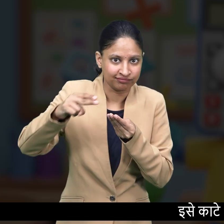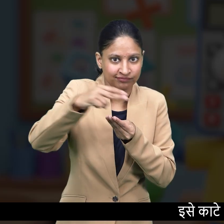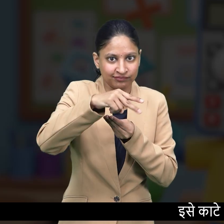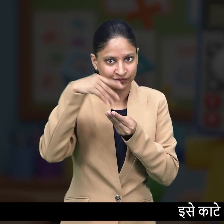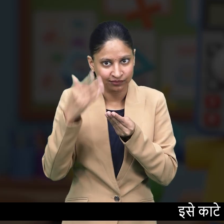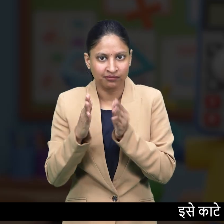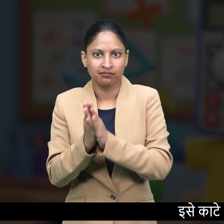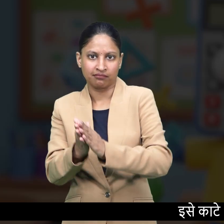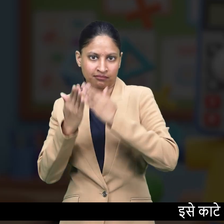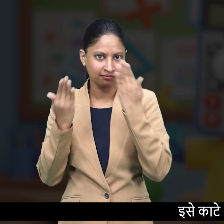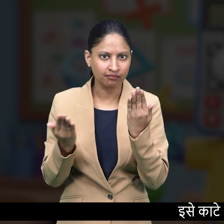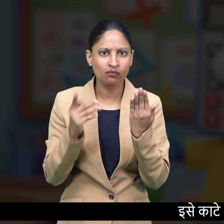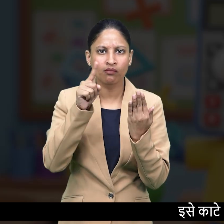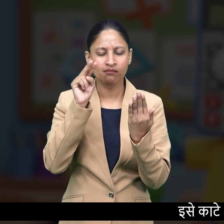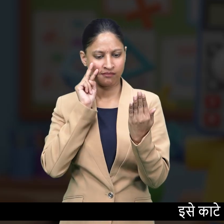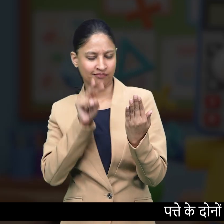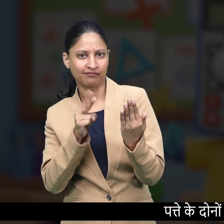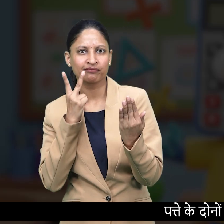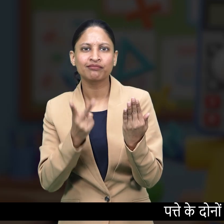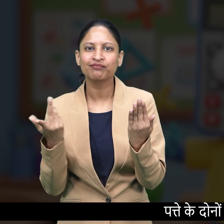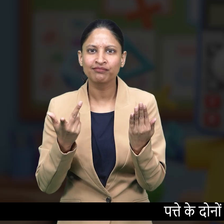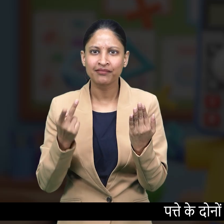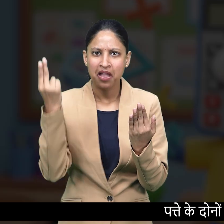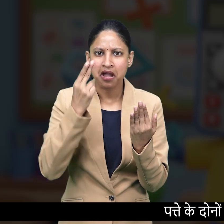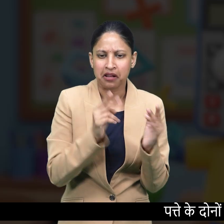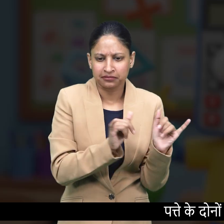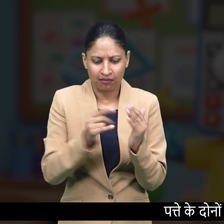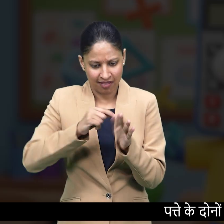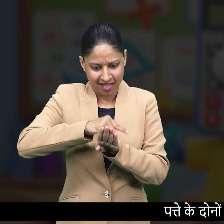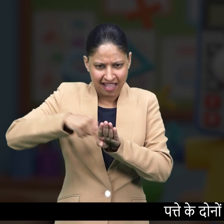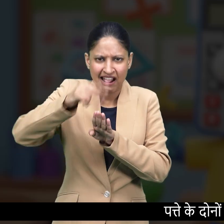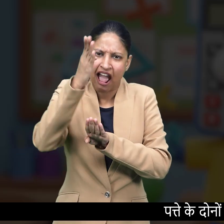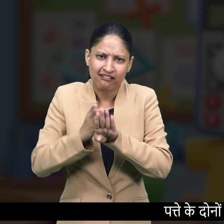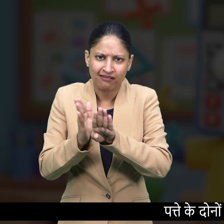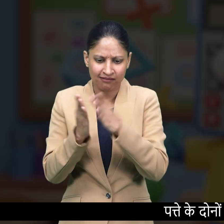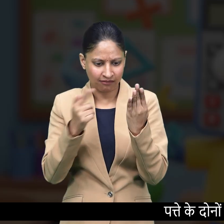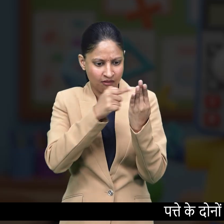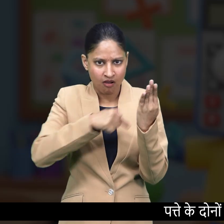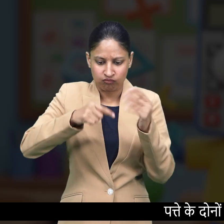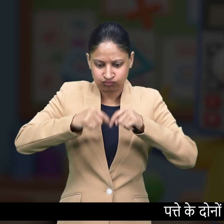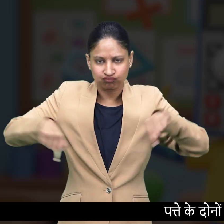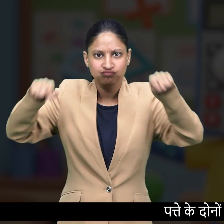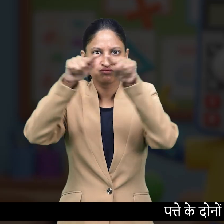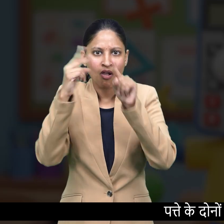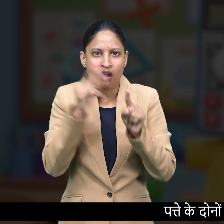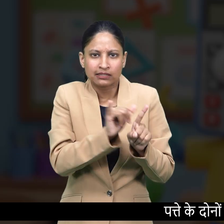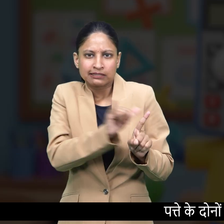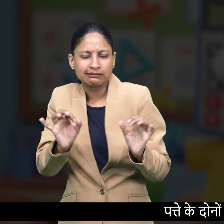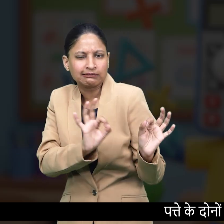इसे काटें और खोलें। देखिए पत्ते के दोनों भाग एक जैसे दिखते हैं।